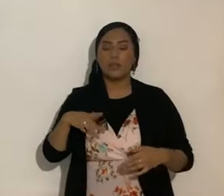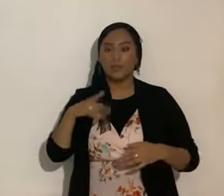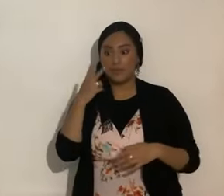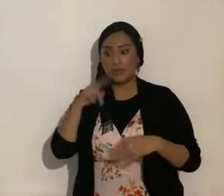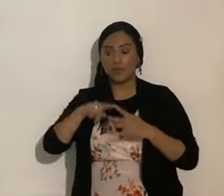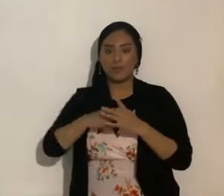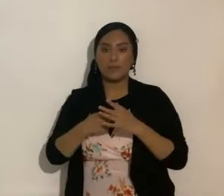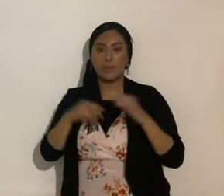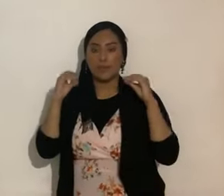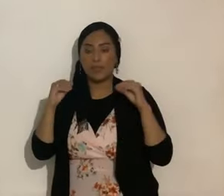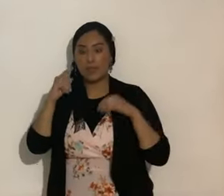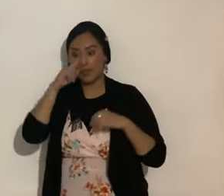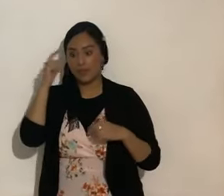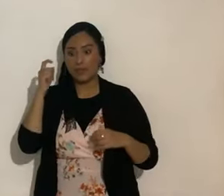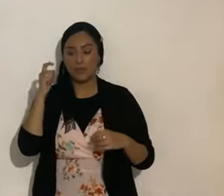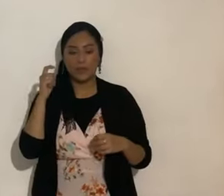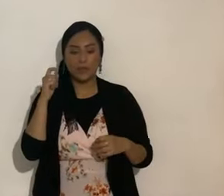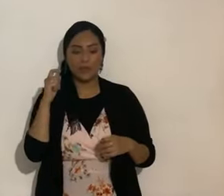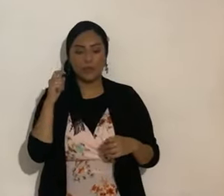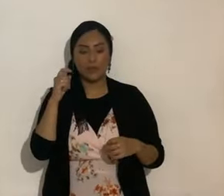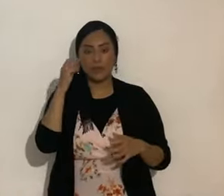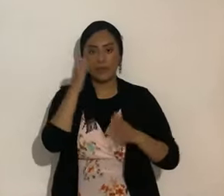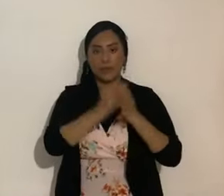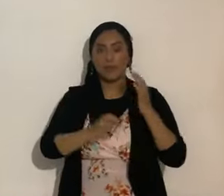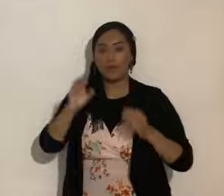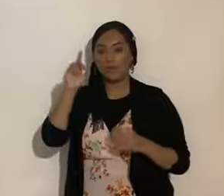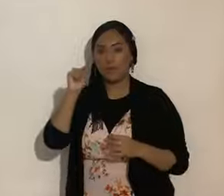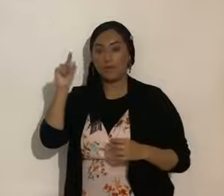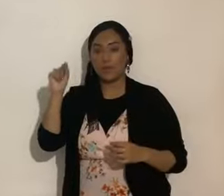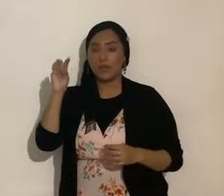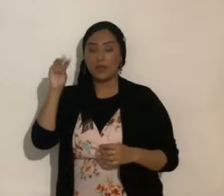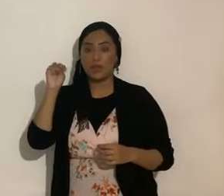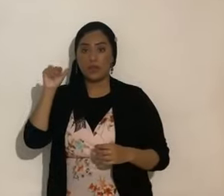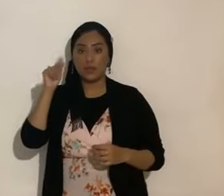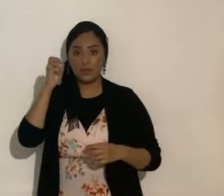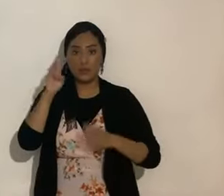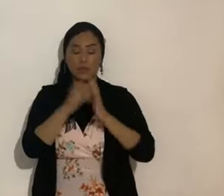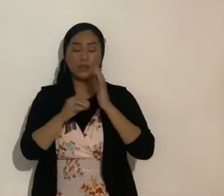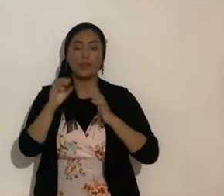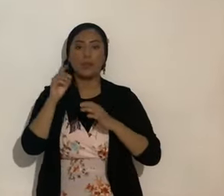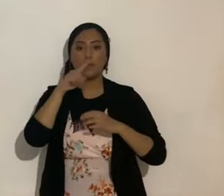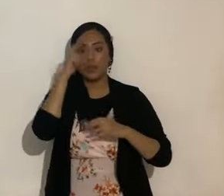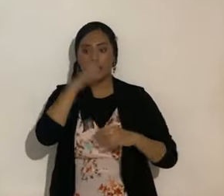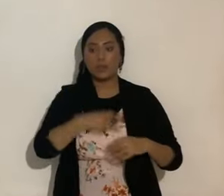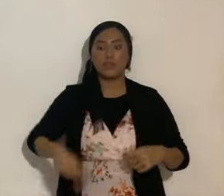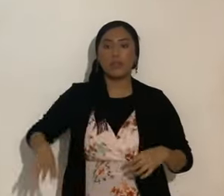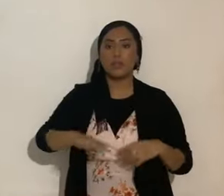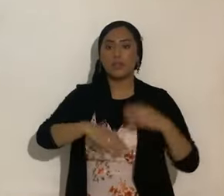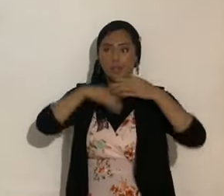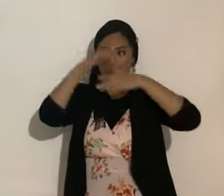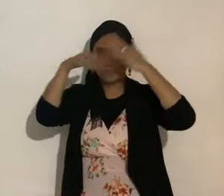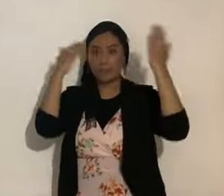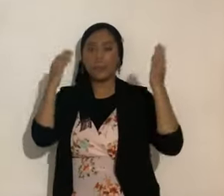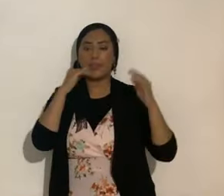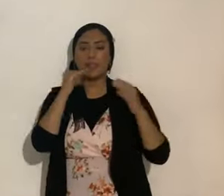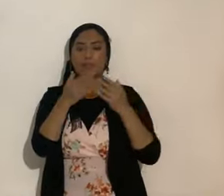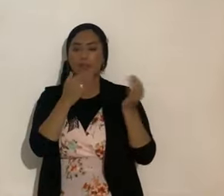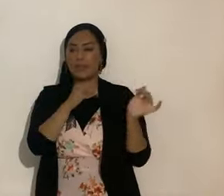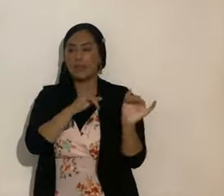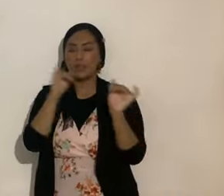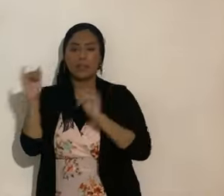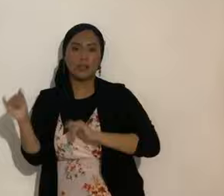parábola, porque el reino, en el verso capítulo 20 de Mateo, verso 1, porque el reino de los cielos es semejante,